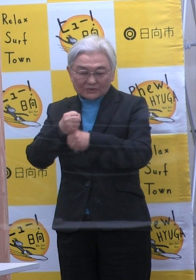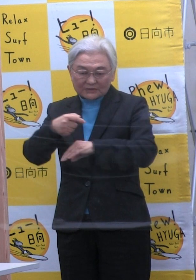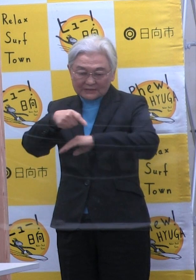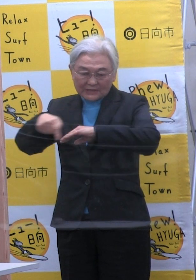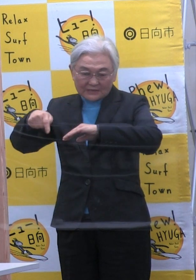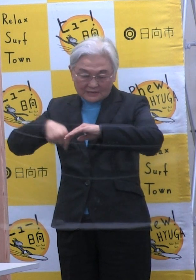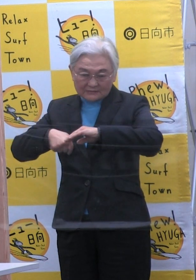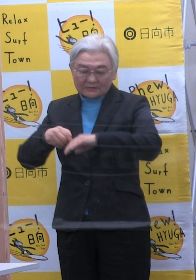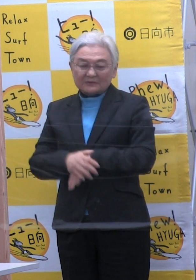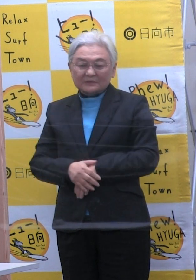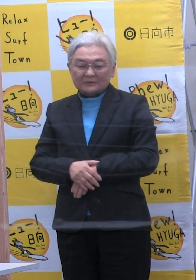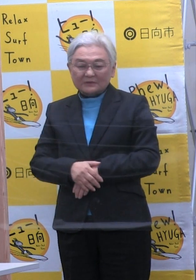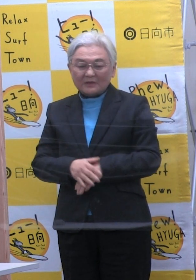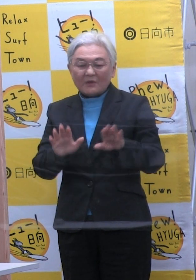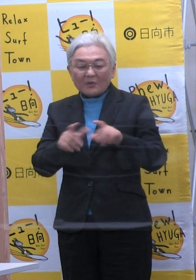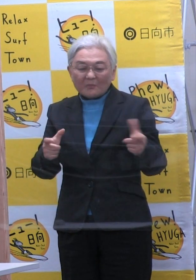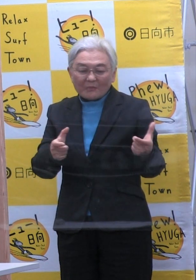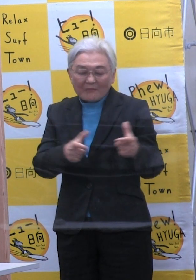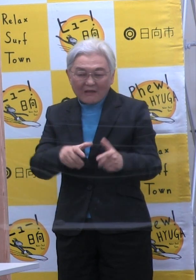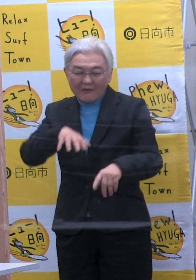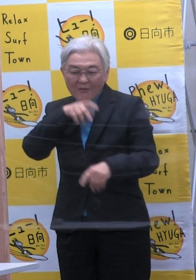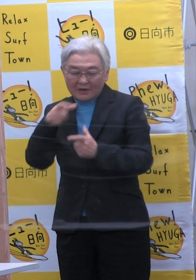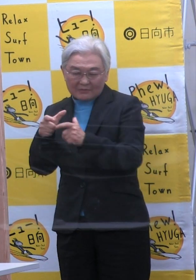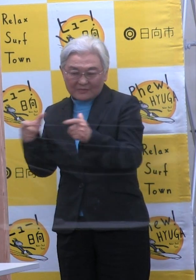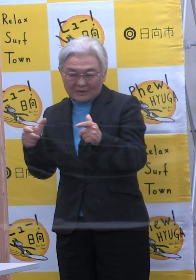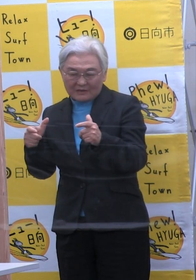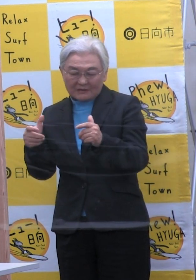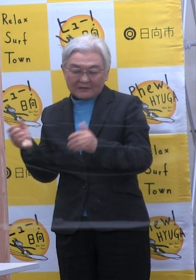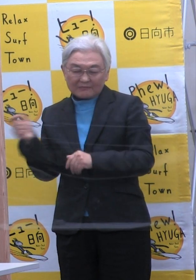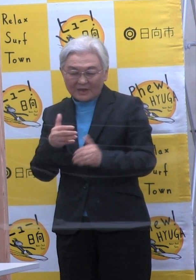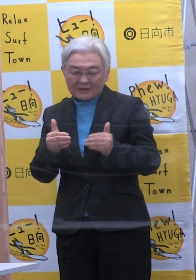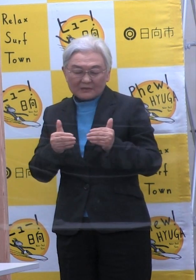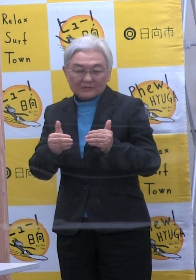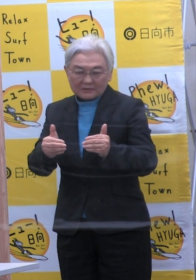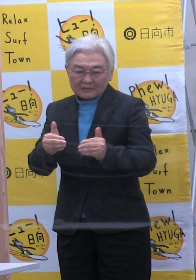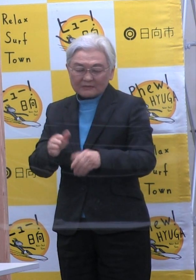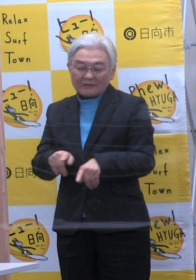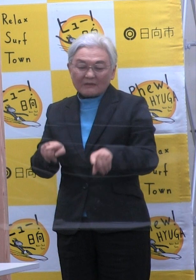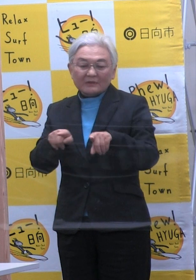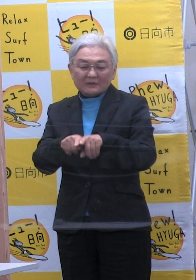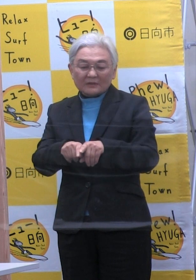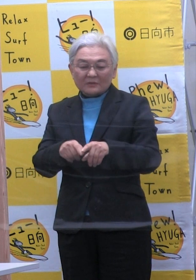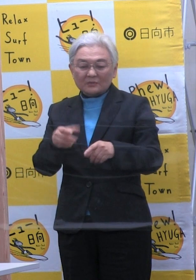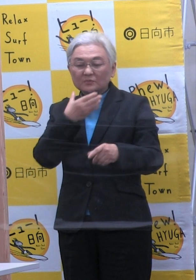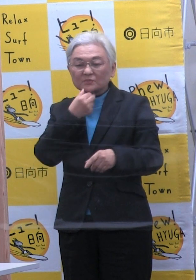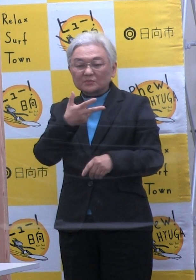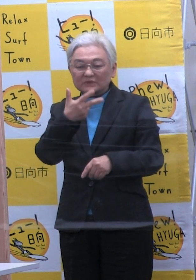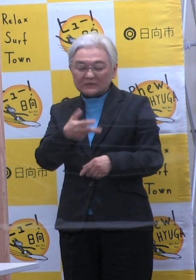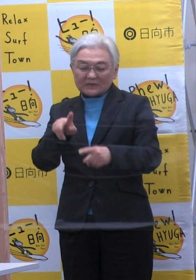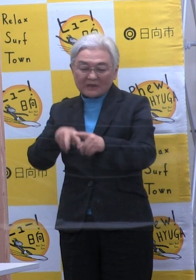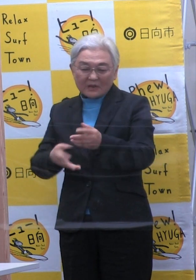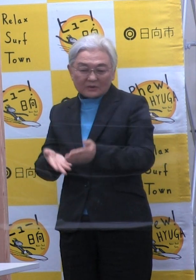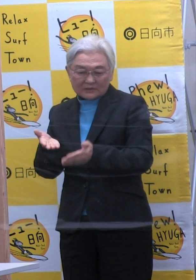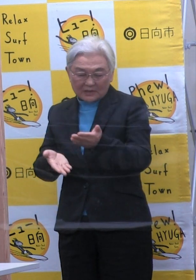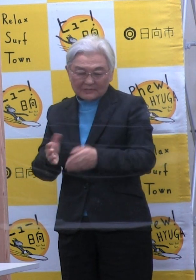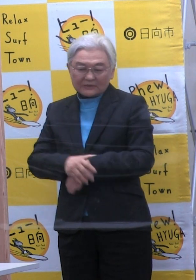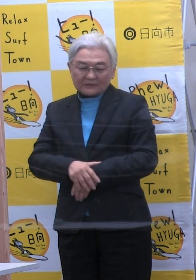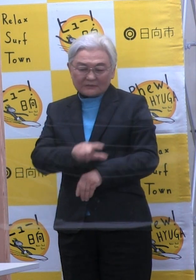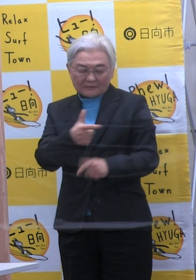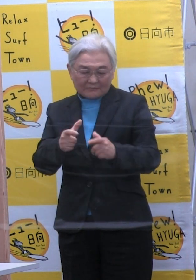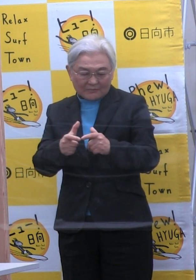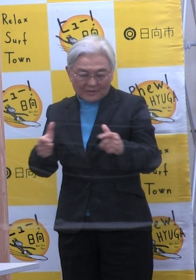齢化の急速な進行に伴い、福祉・介護サービス等の需要の増大